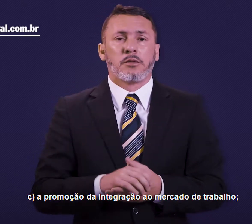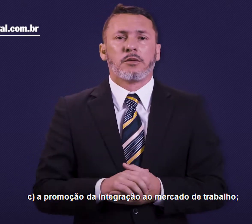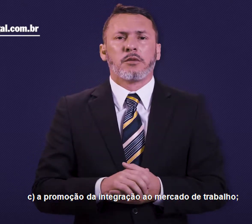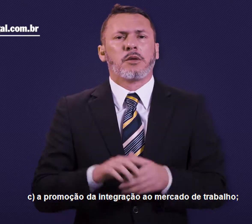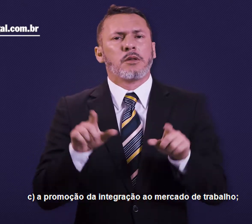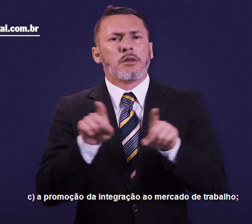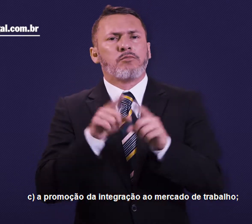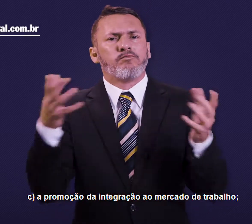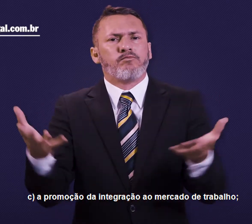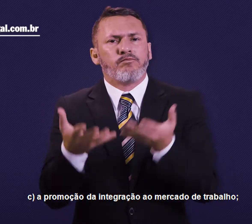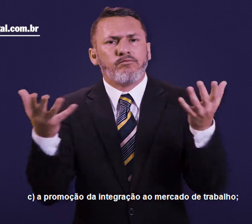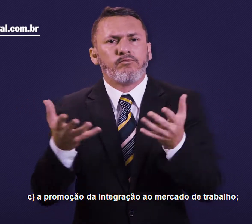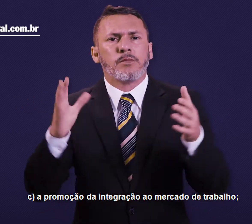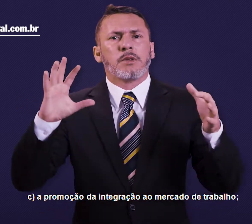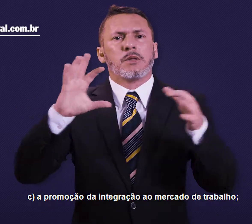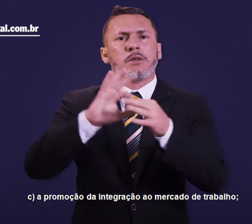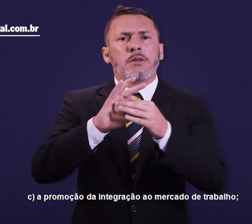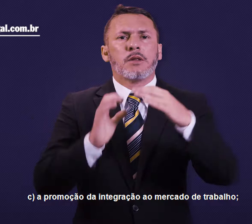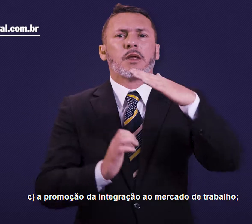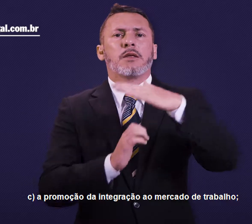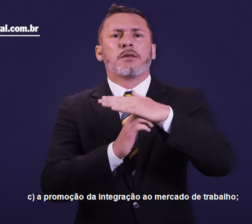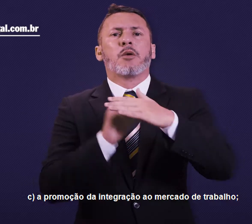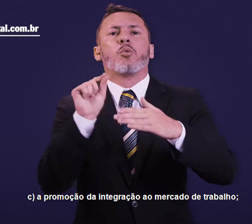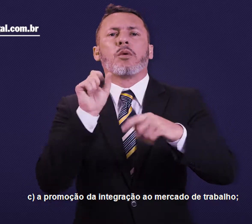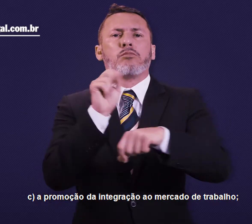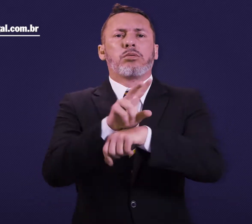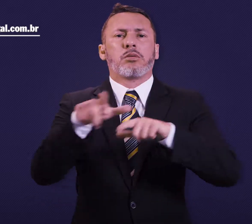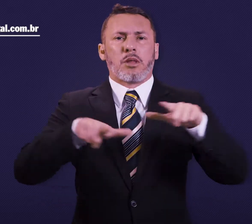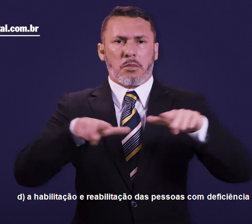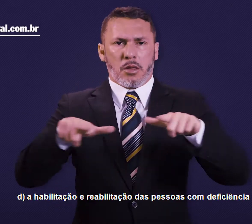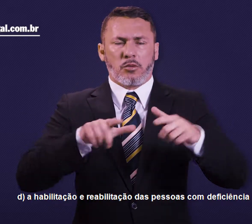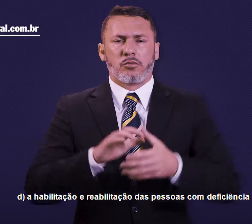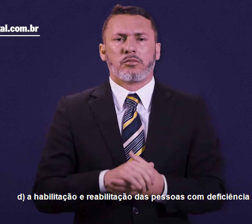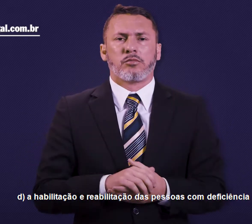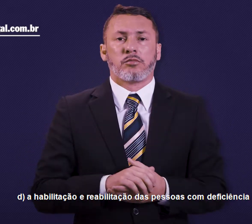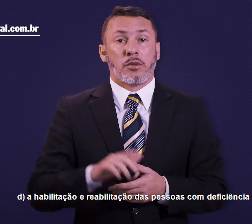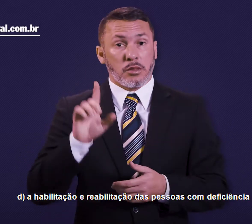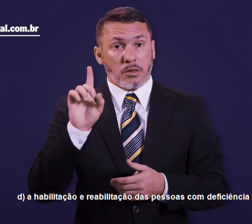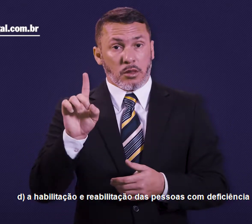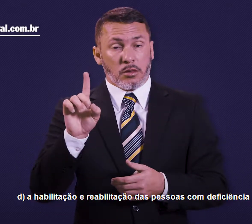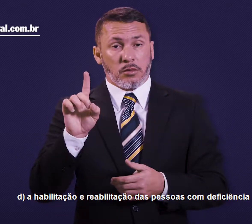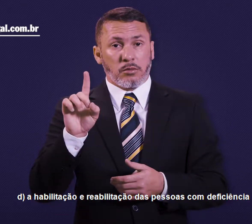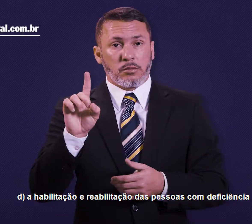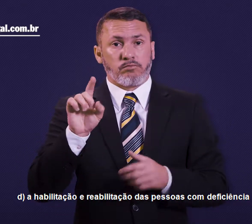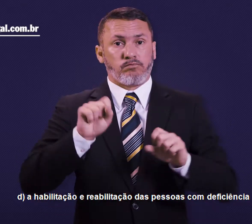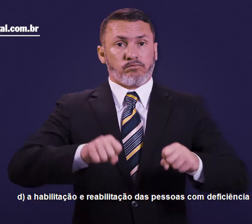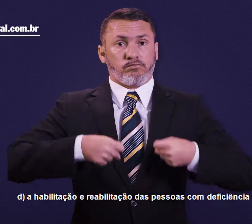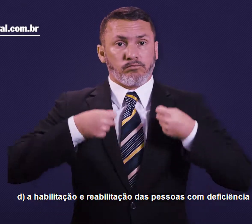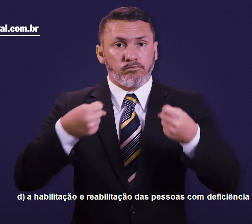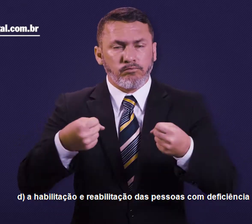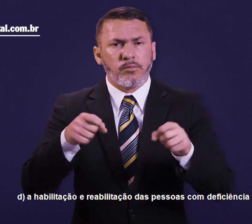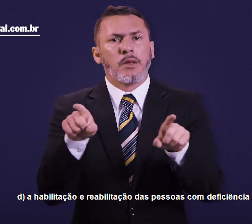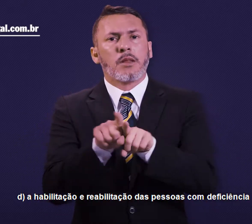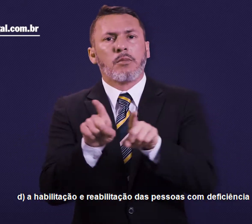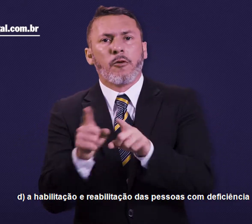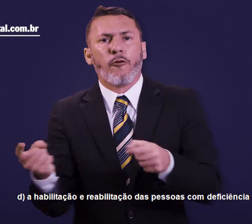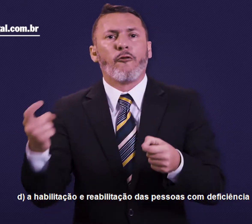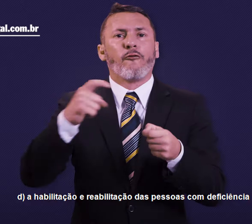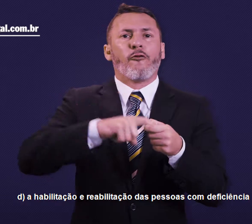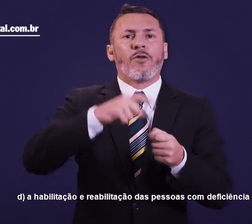A promoção da integração ao mercado de trabalho. Alínea D. A habilitação e reabilitação das